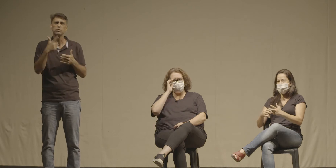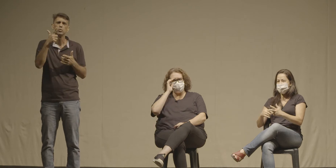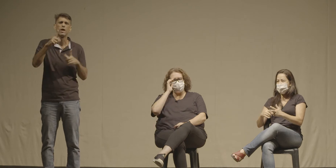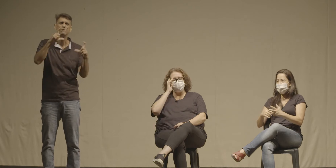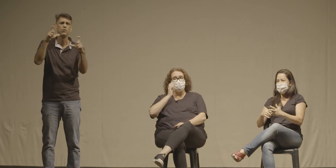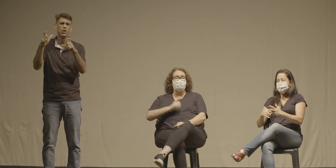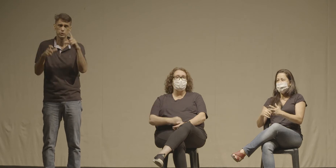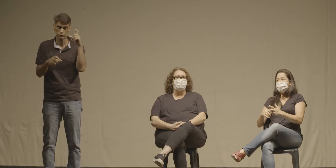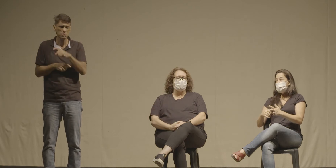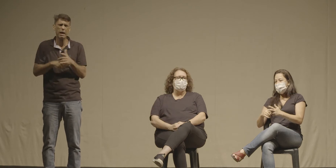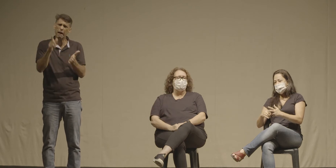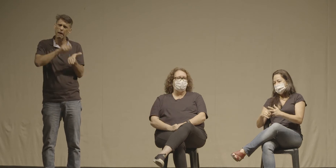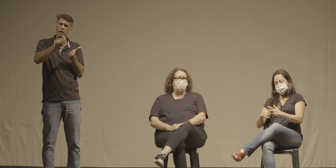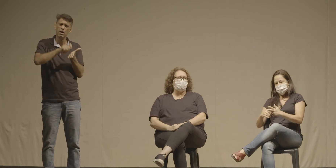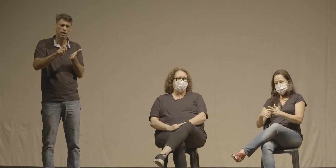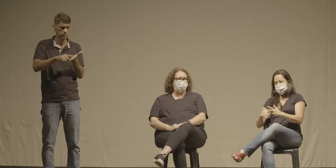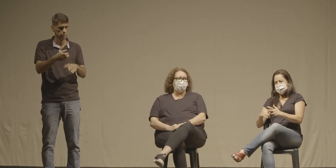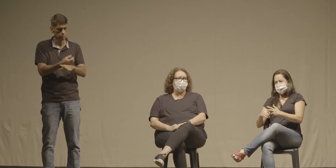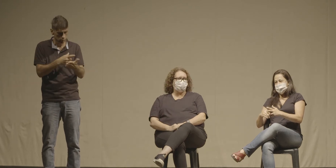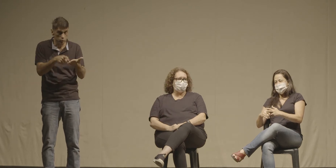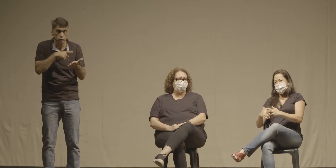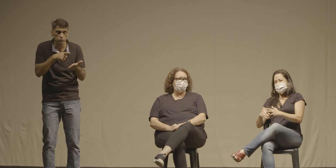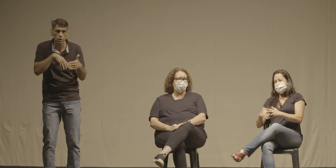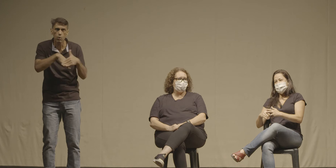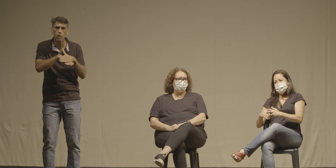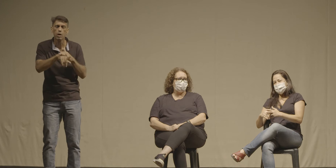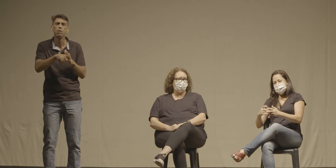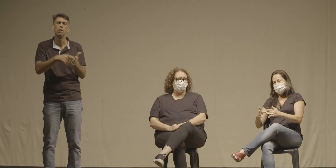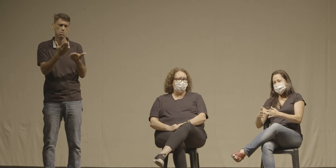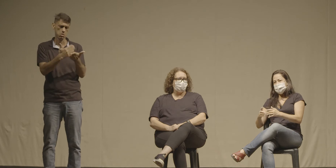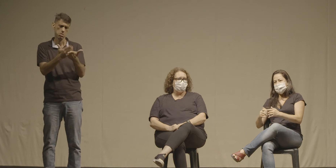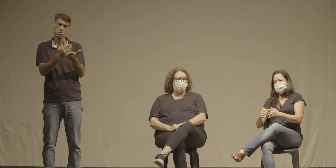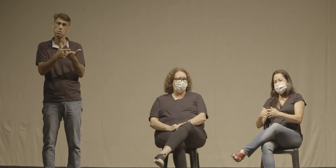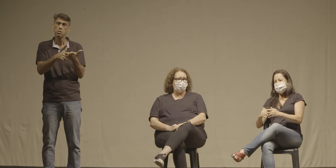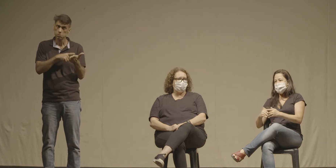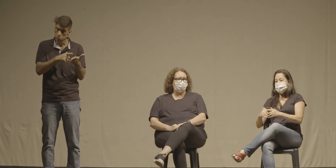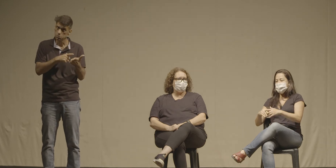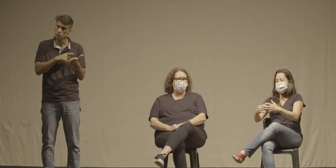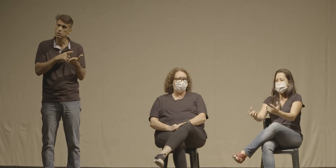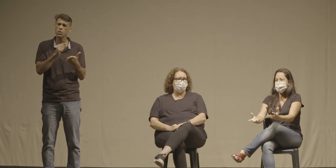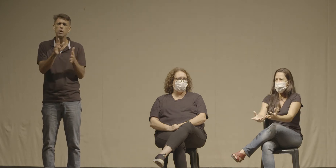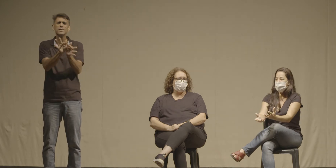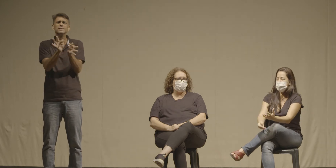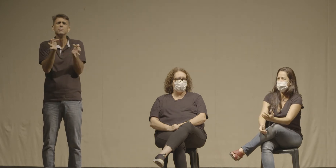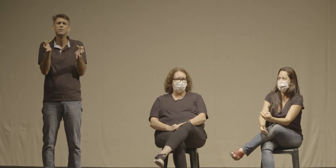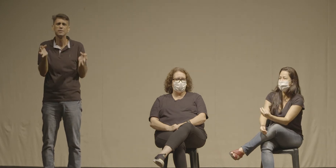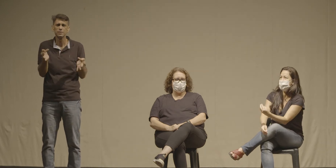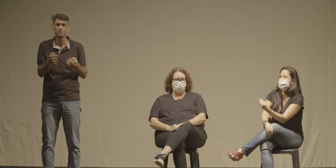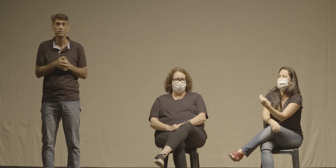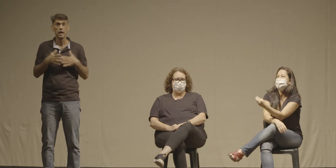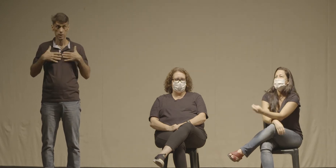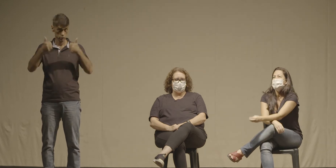à fotografia, foi muita emoção. E quando ela falou, né, você vê a simplicidade da coisa, quando